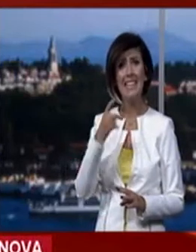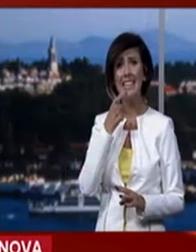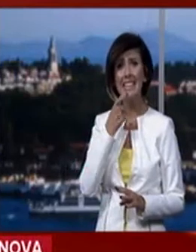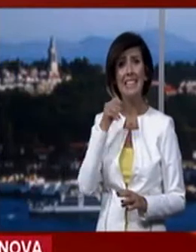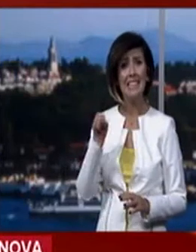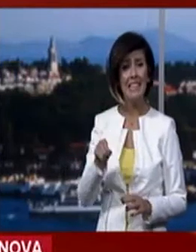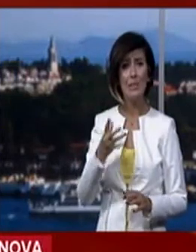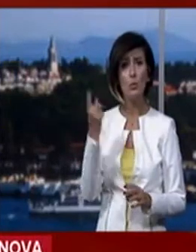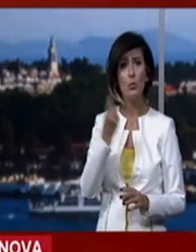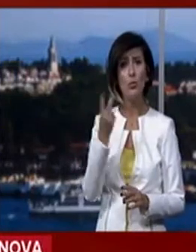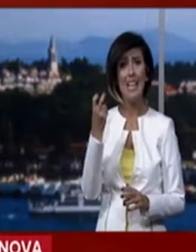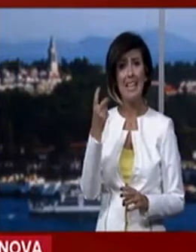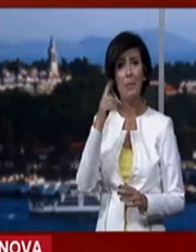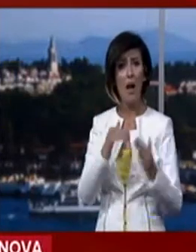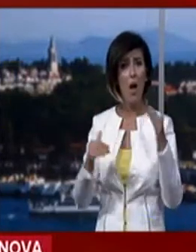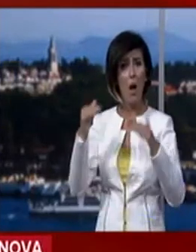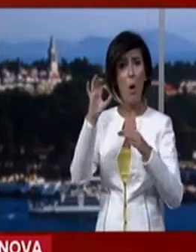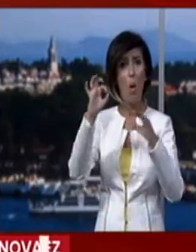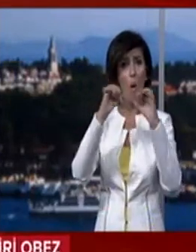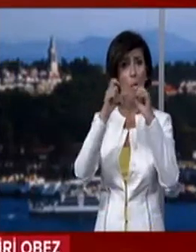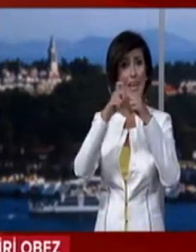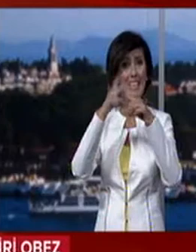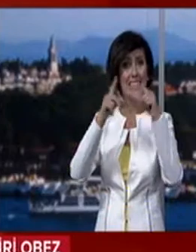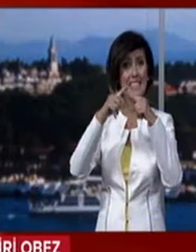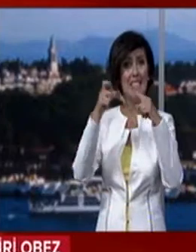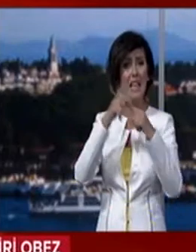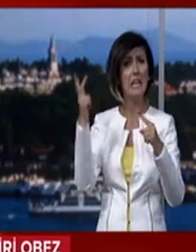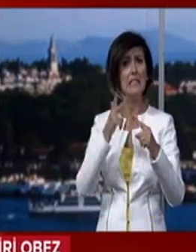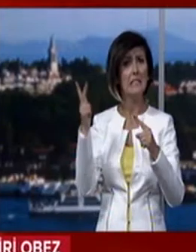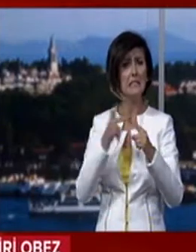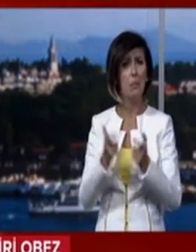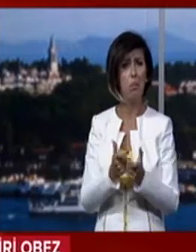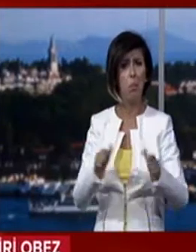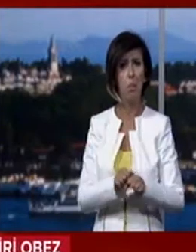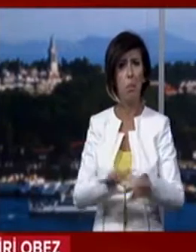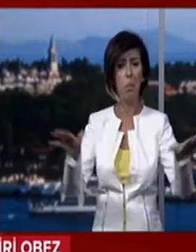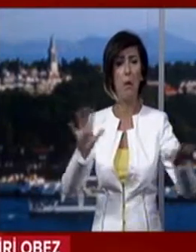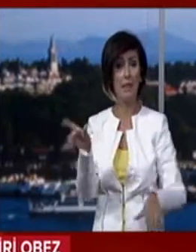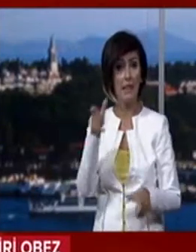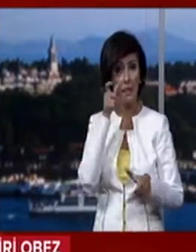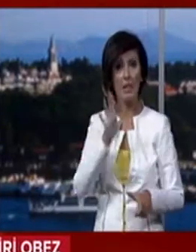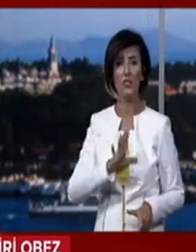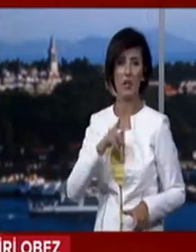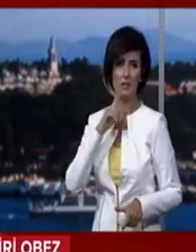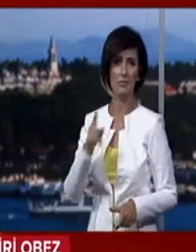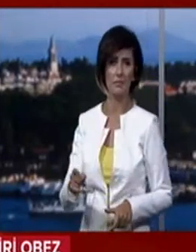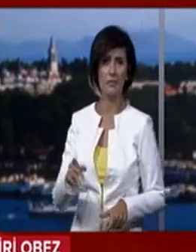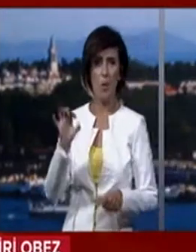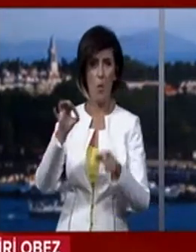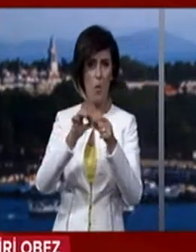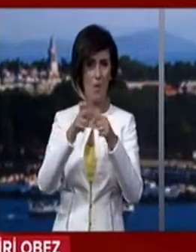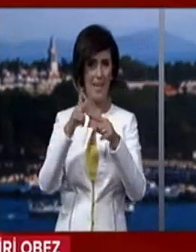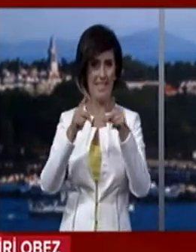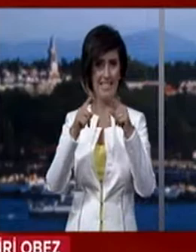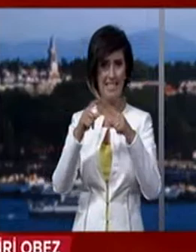bile %2'lik bir artış obezitenin hızla yaygınlaştığını biz göstermekte. Obezite,